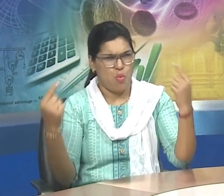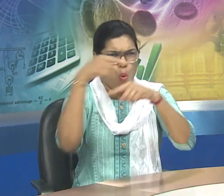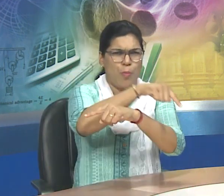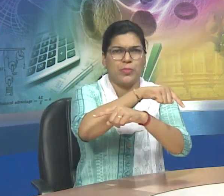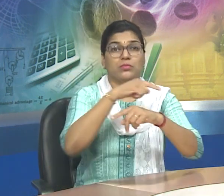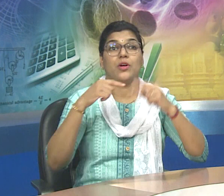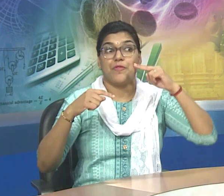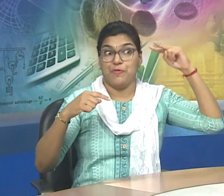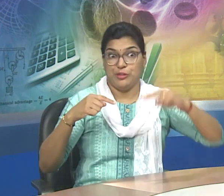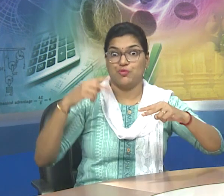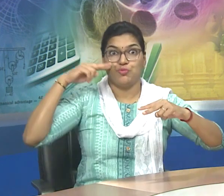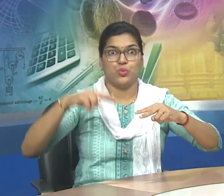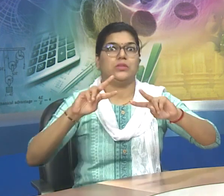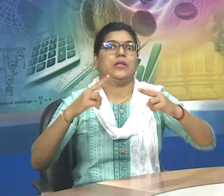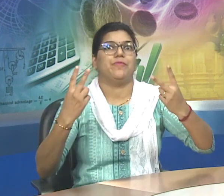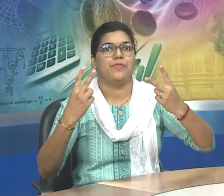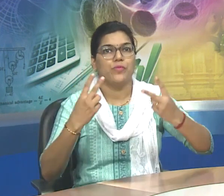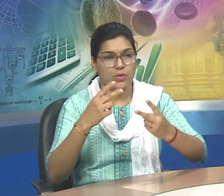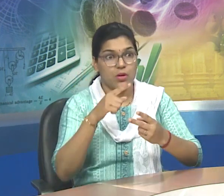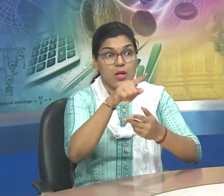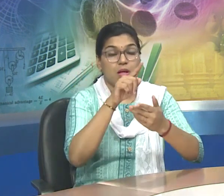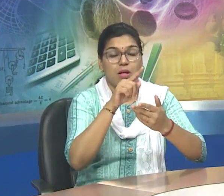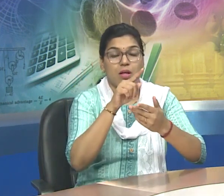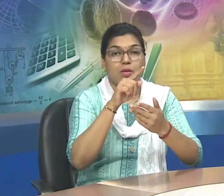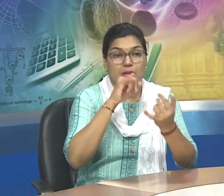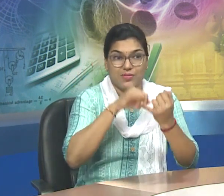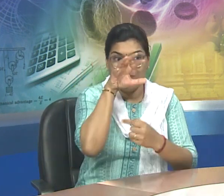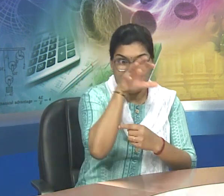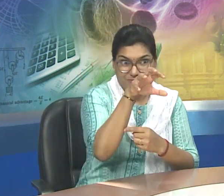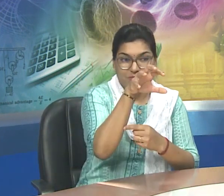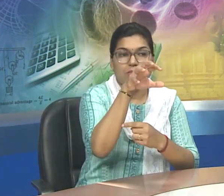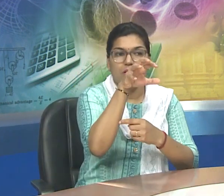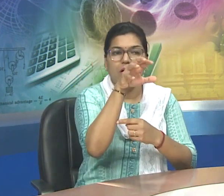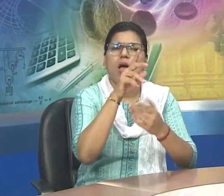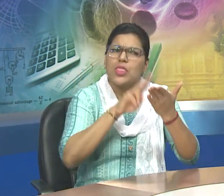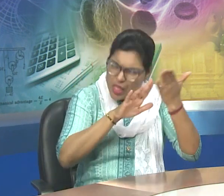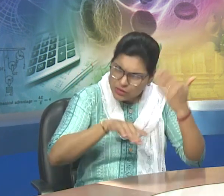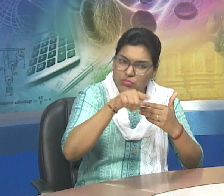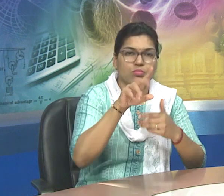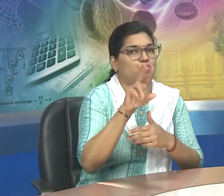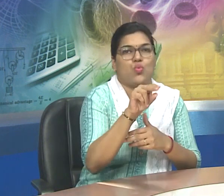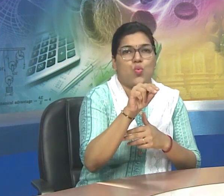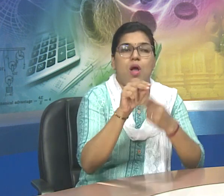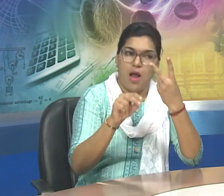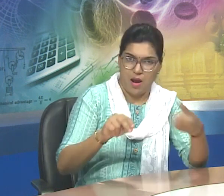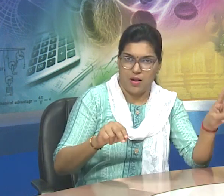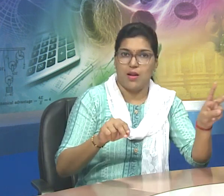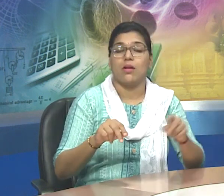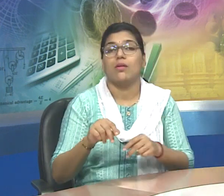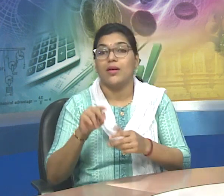हो सकता है कि इसका विपरीत भी हो, जिसे हम कह सकते हैं अ नेशन में नॉट बी अ स्टेट और अ स्टेट में नॉट ऑलवेज बी अ